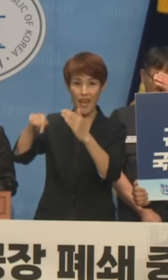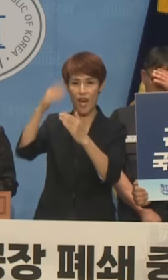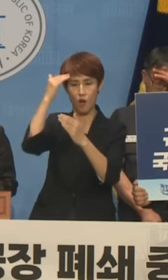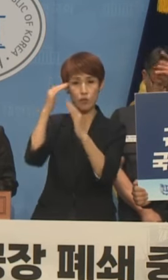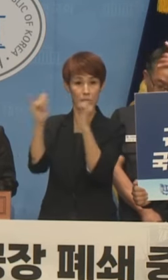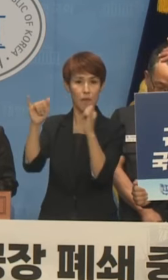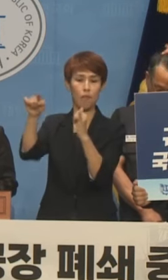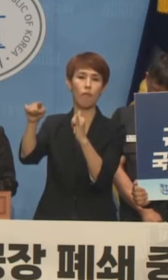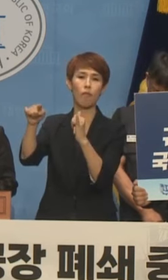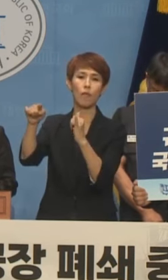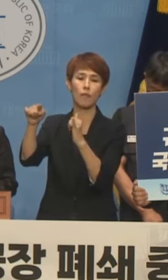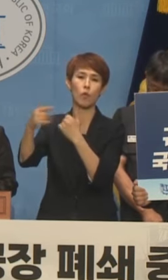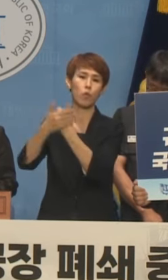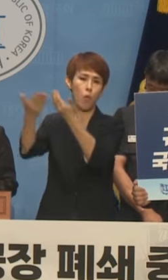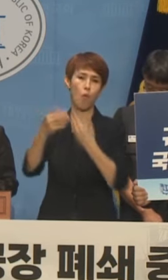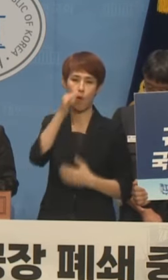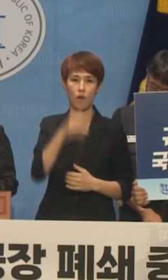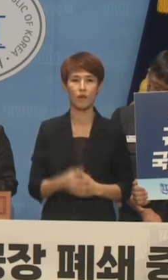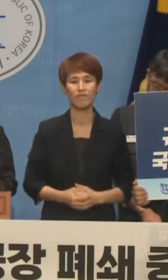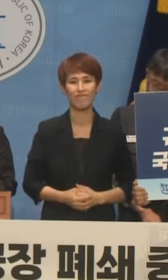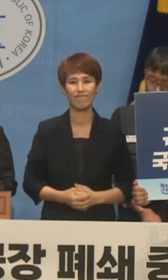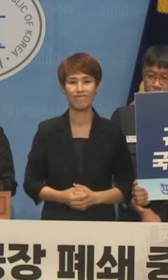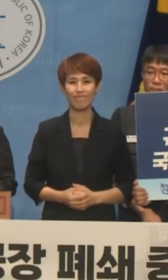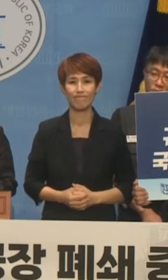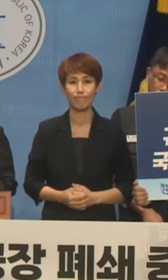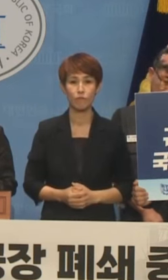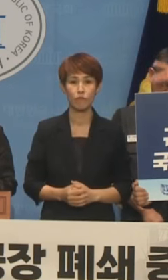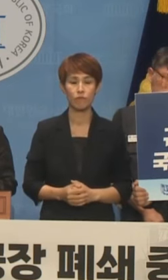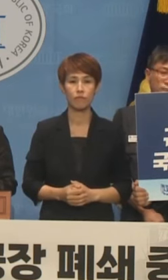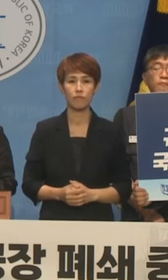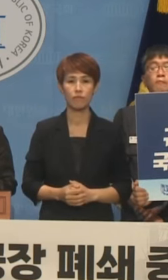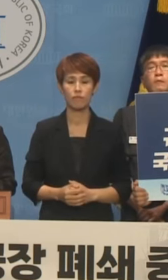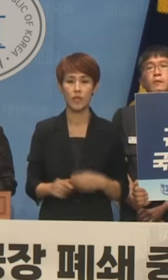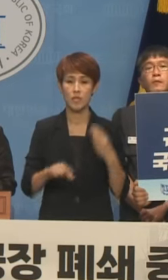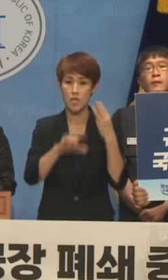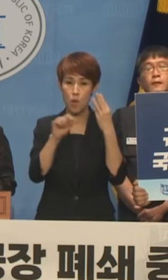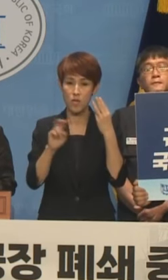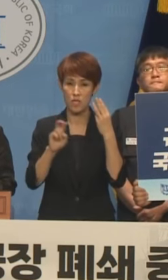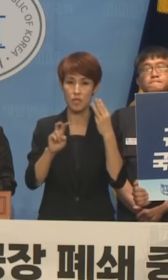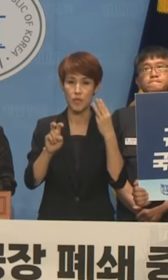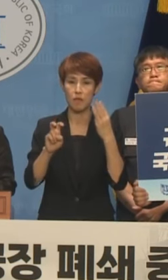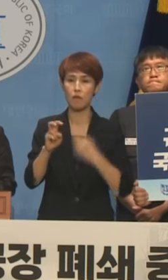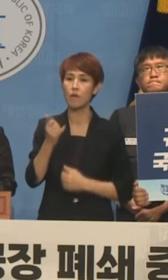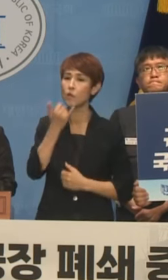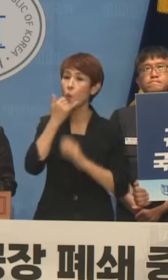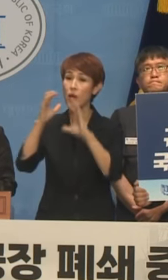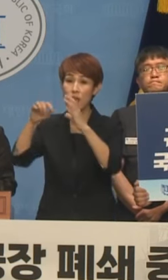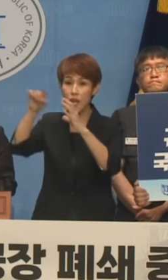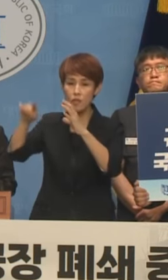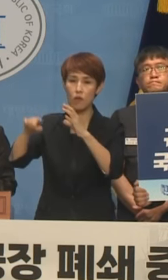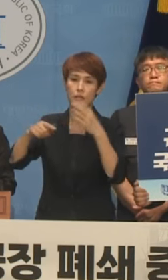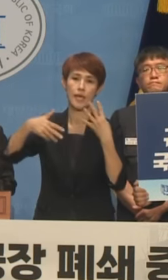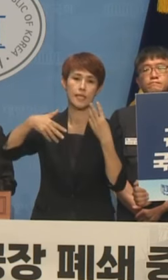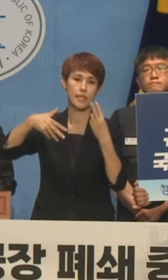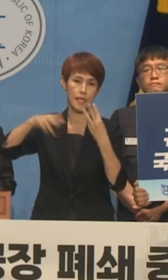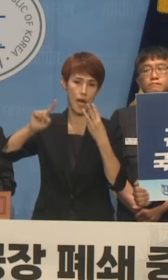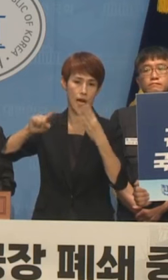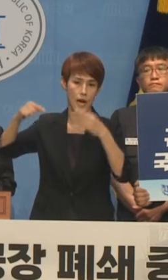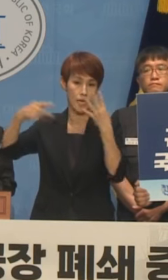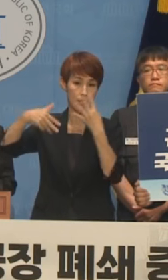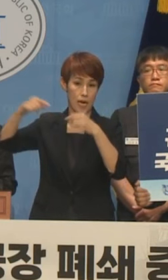하지만 그럼에도 불구하고 4월 22일 독일에서 진행된 4차 교섭회의에서 독일